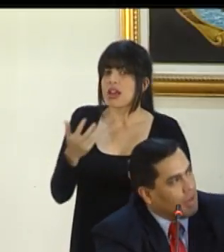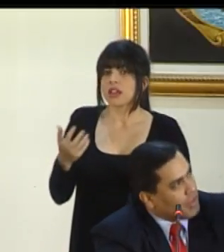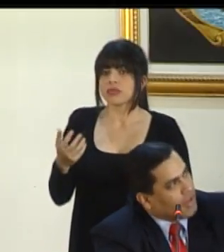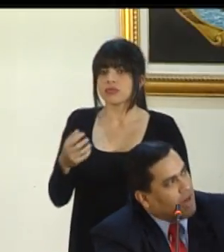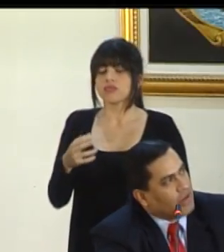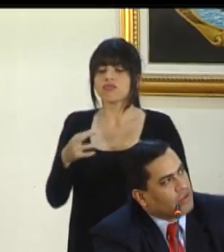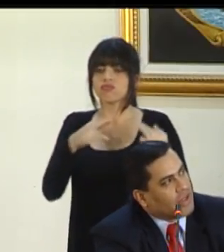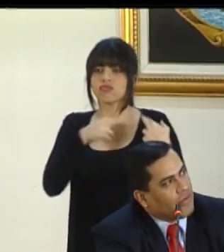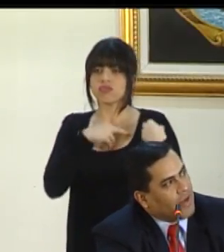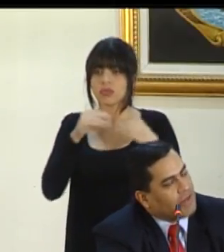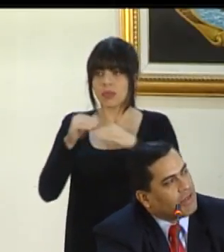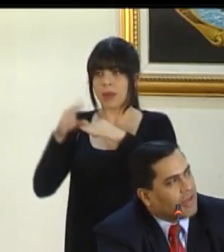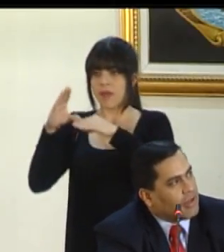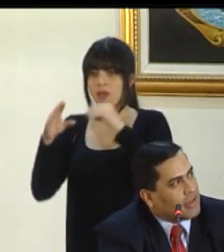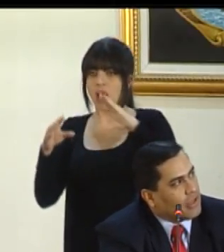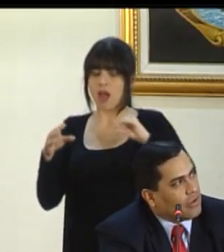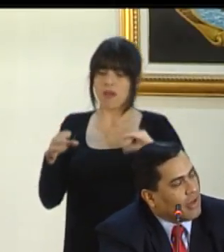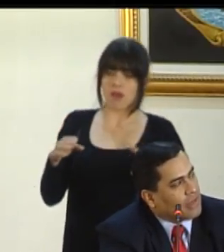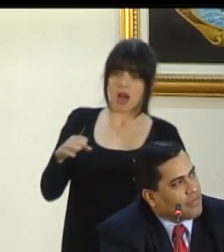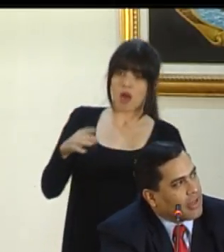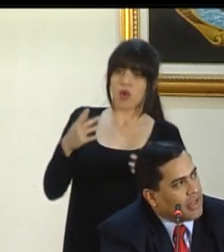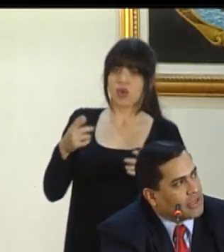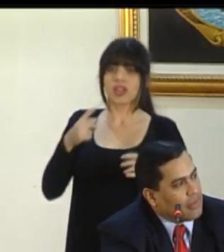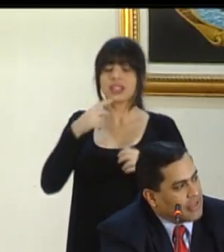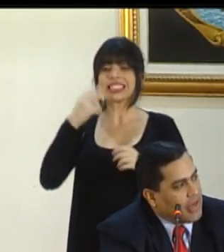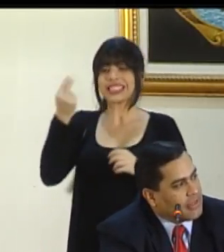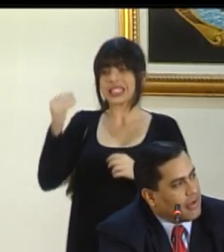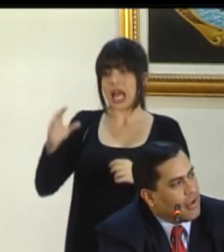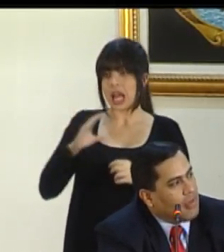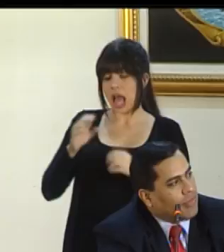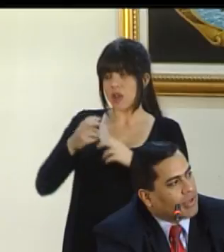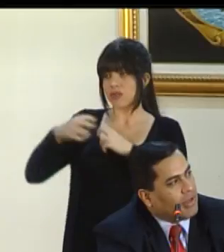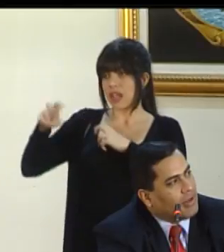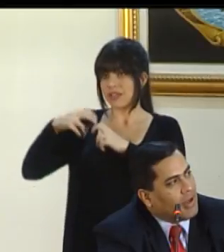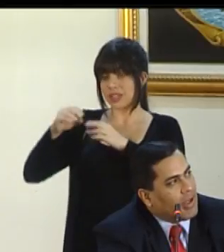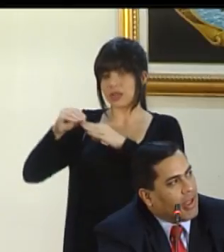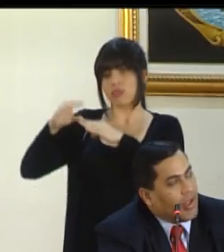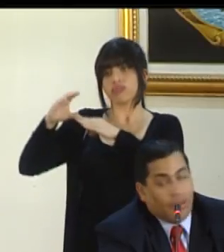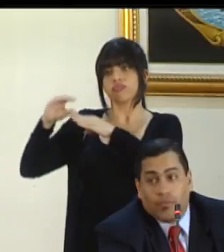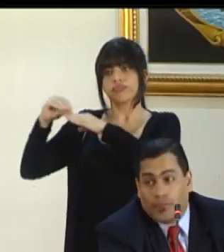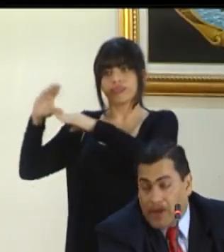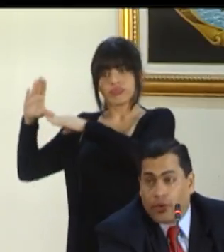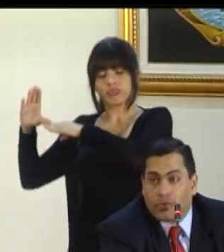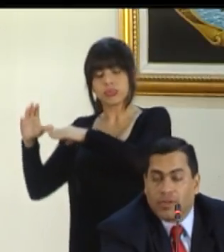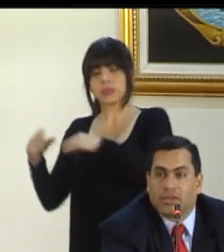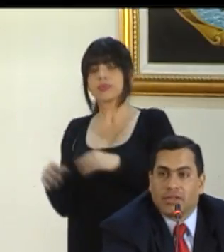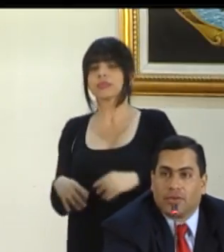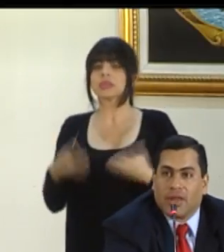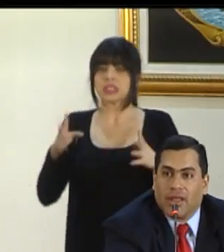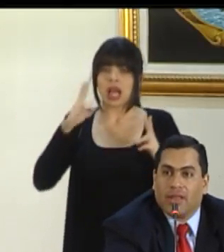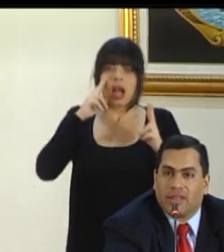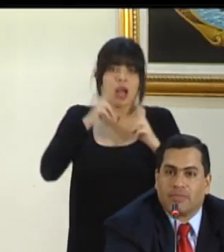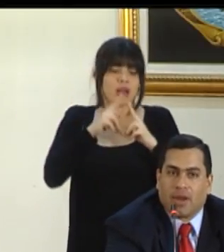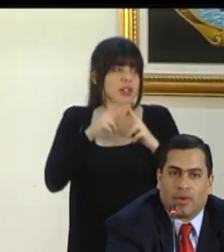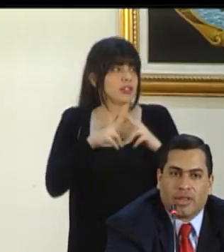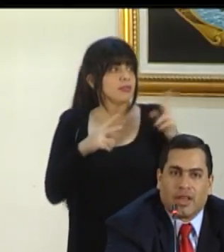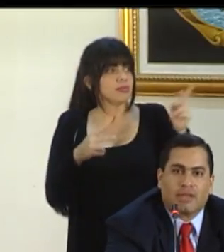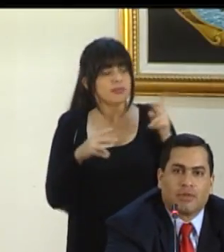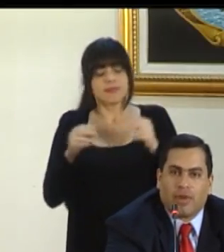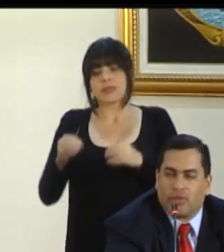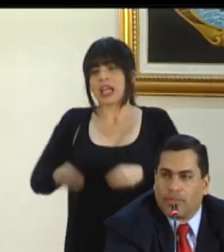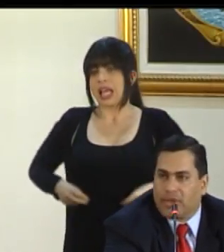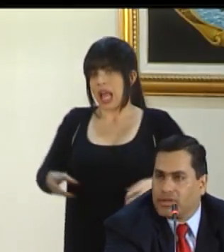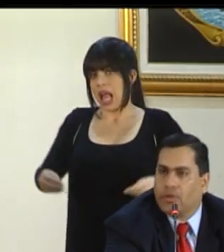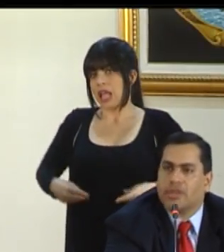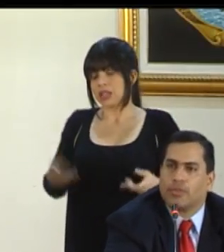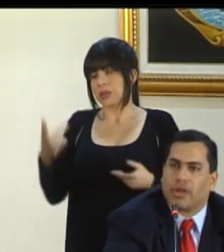abajo. Salarios y transferencias siguen siendo las partidas que más crecen, ¿verdad? Bien conocemos que son ahí disparadores del gasto,